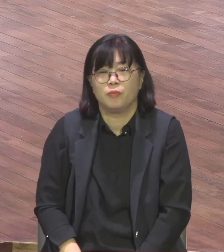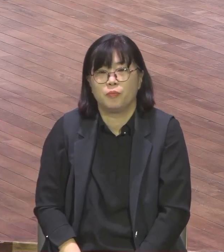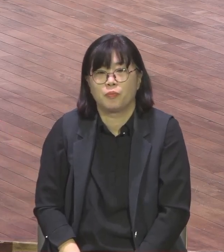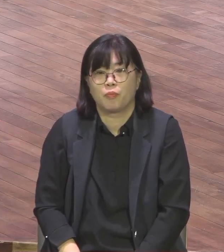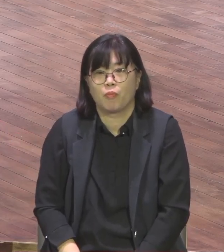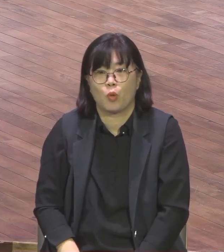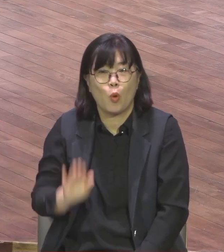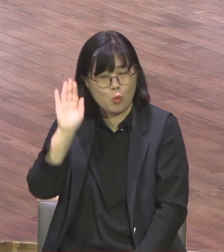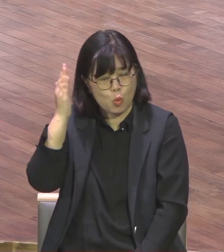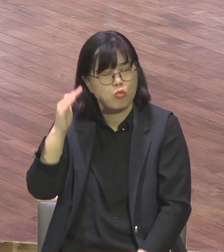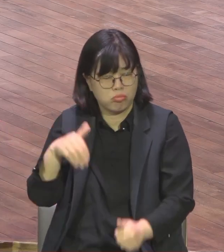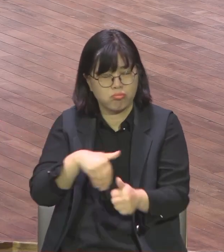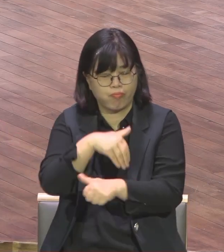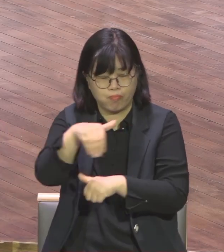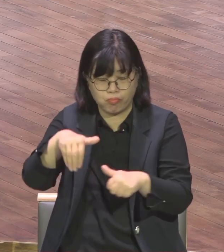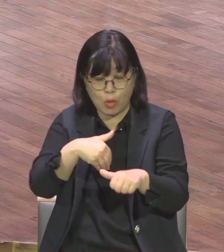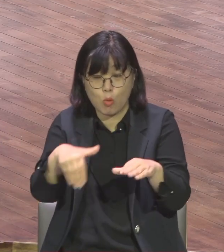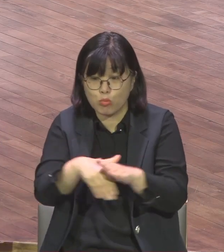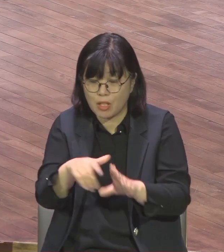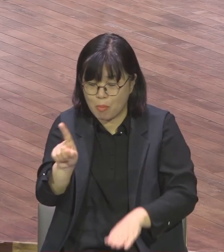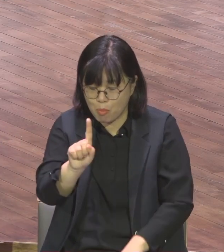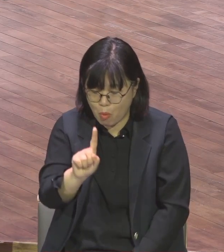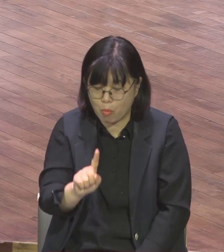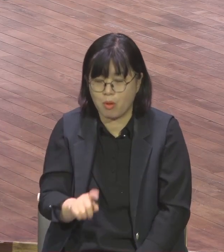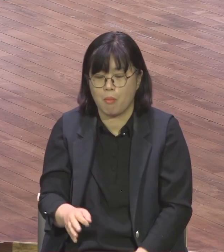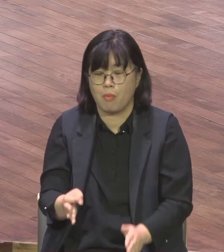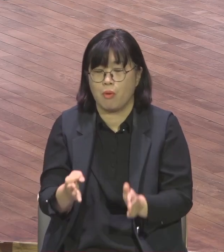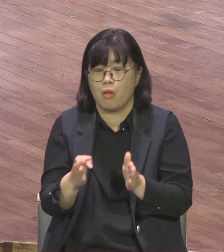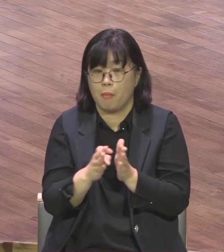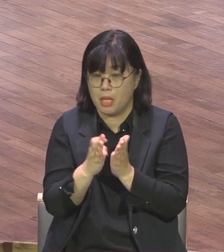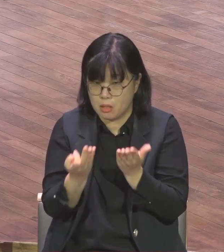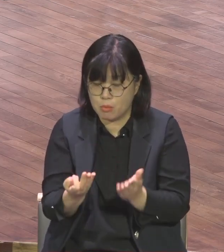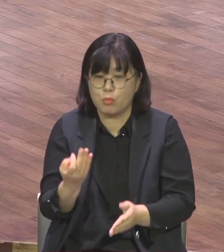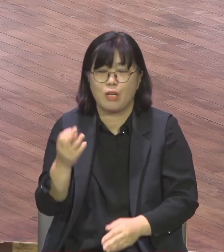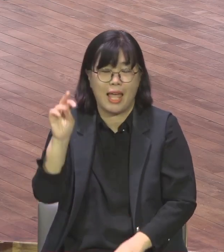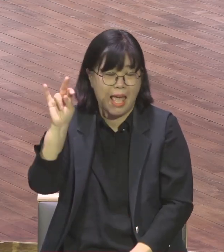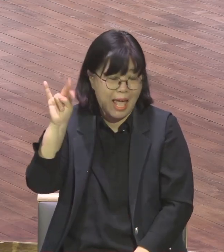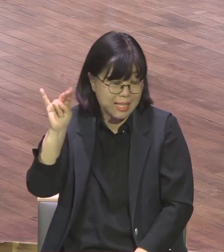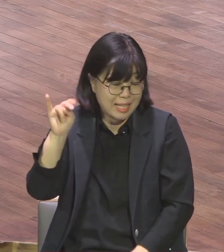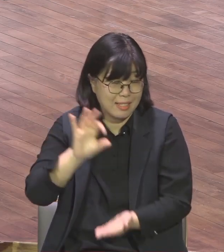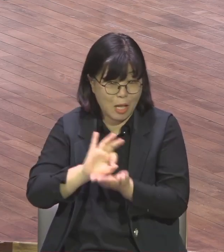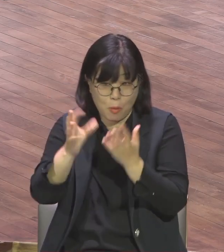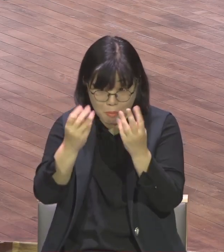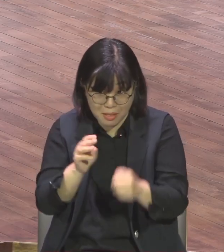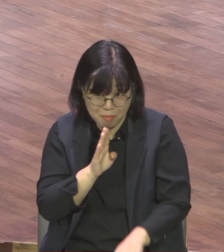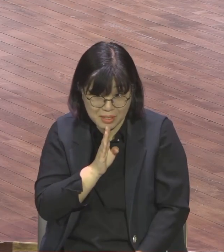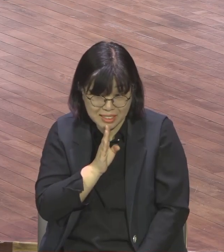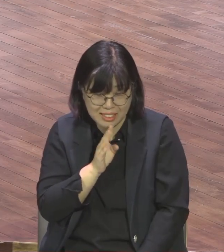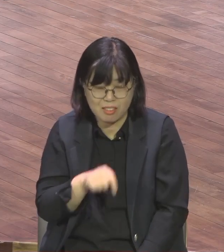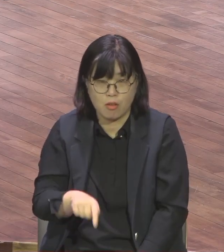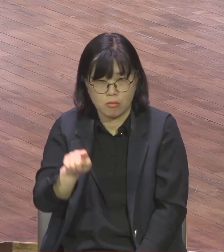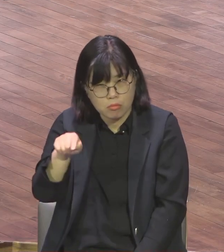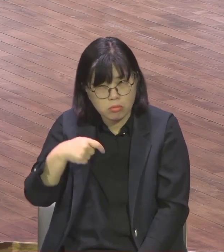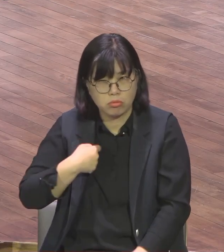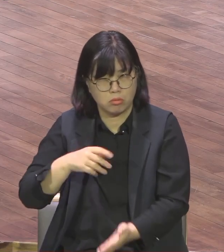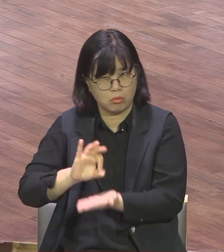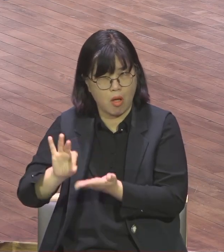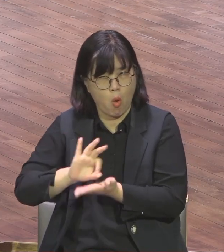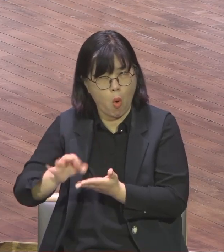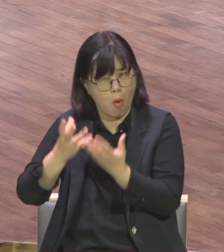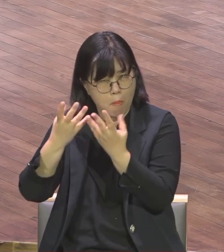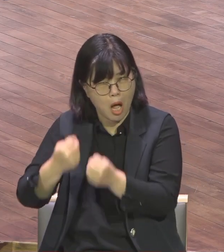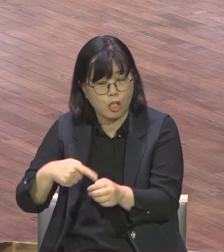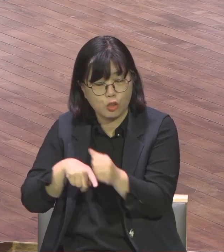되어버린데, 그런데 이런 인정 욕구는 일상 생활뿐만 아니라 신앙 생활